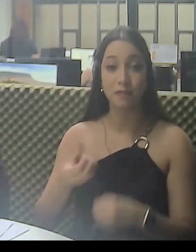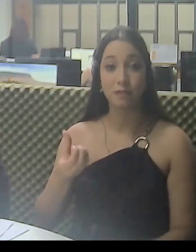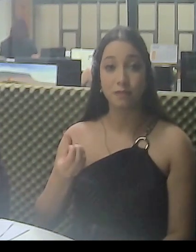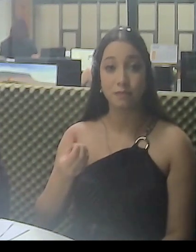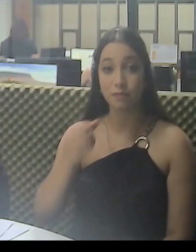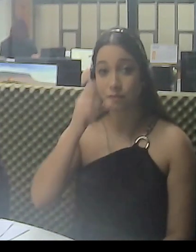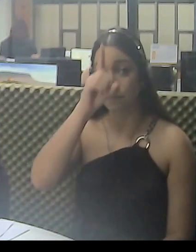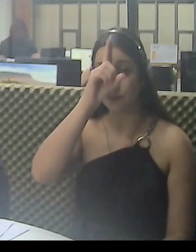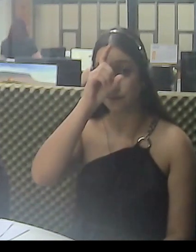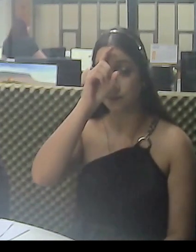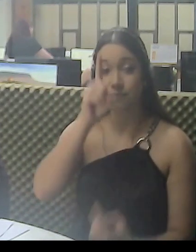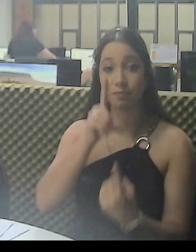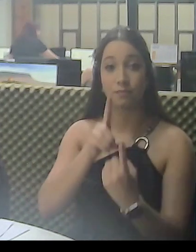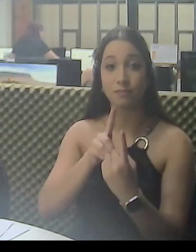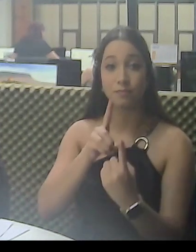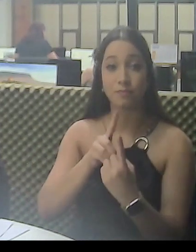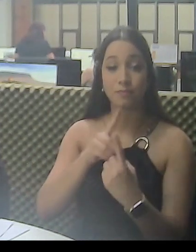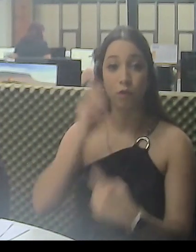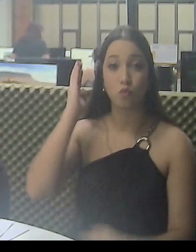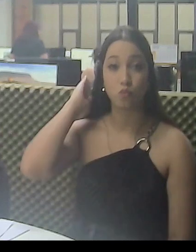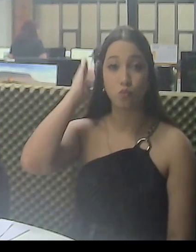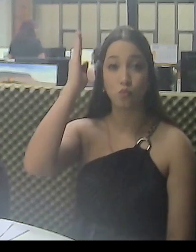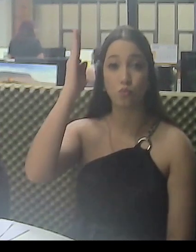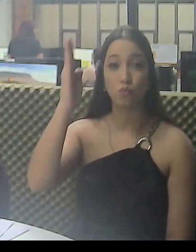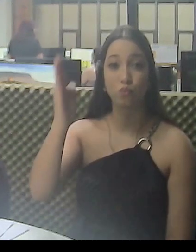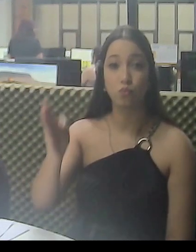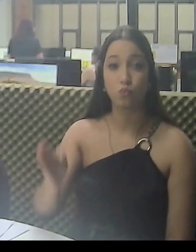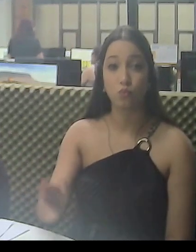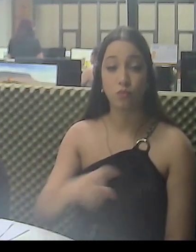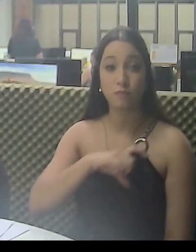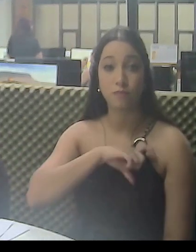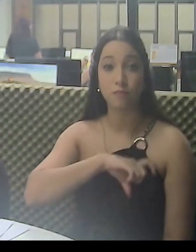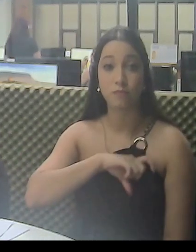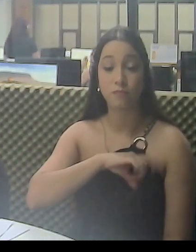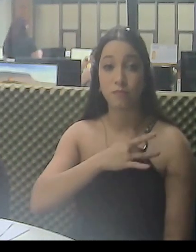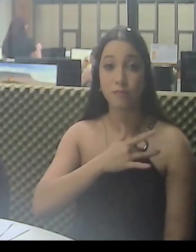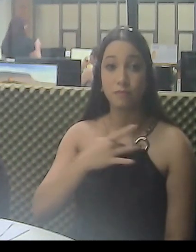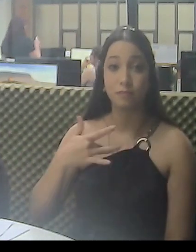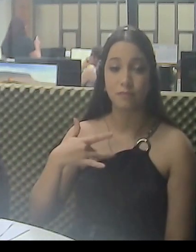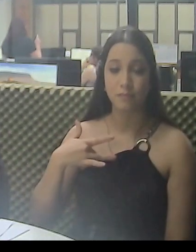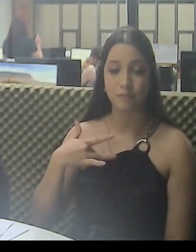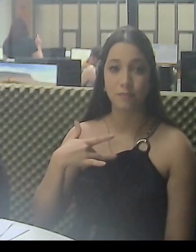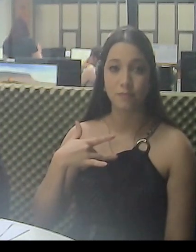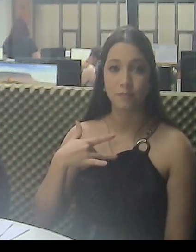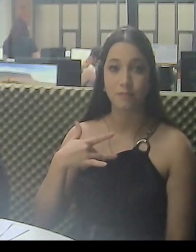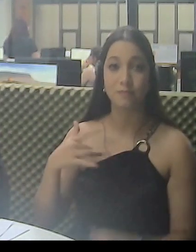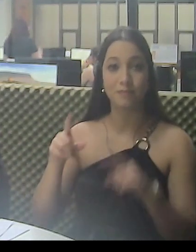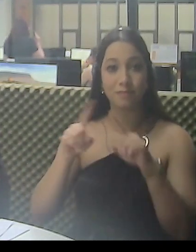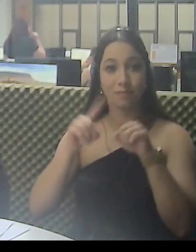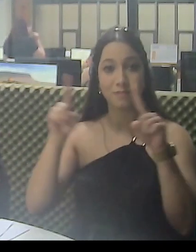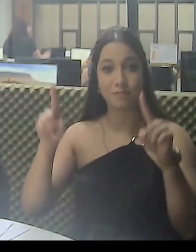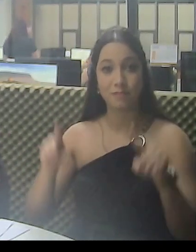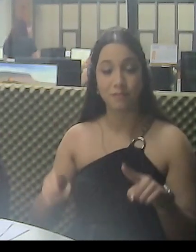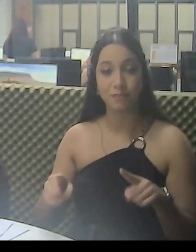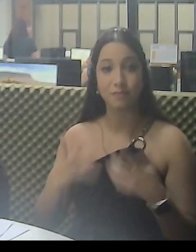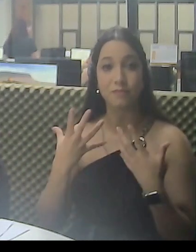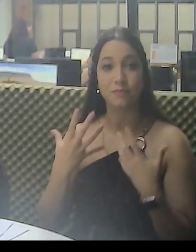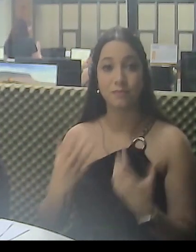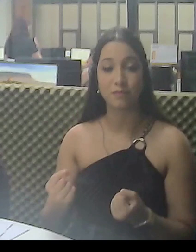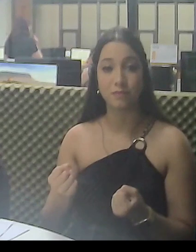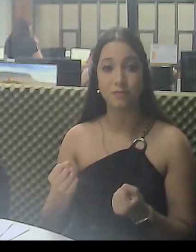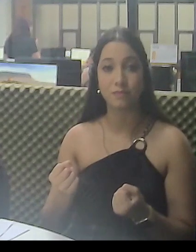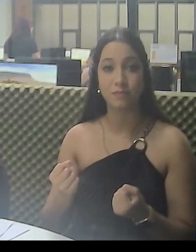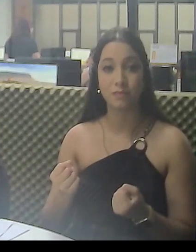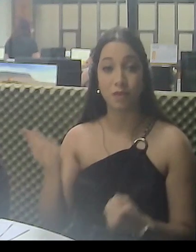hospitais oferecem atendimento 24 horas dentro do plano de saúde. Para os servidores que aderiram aos planos da